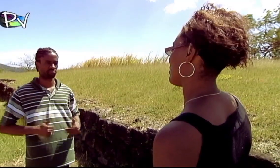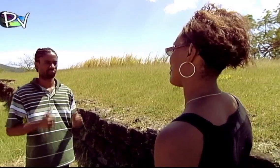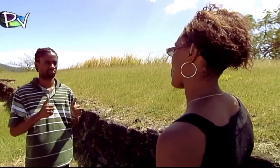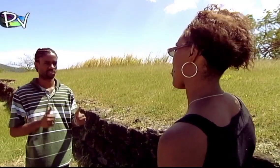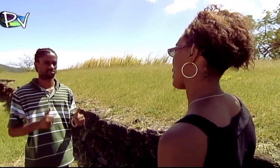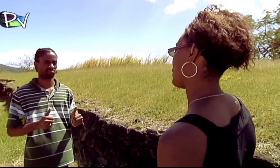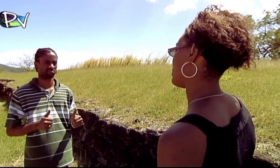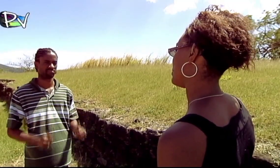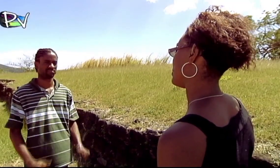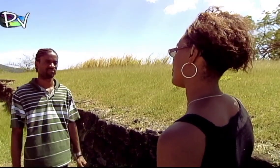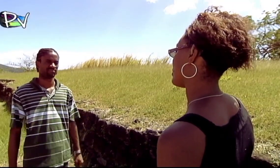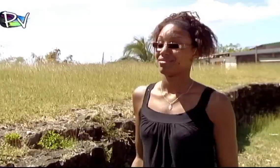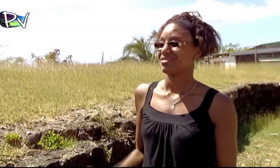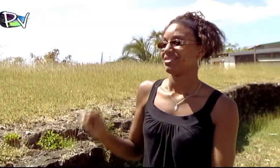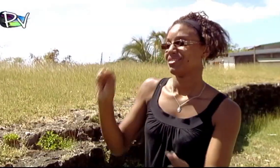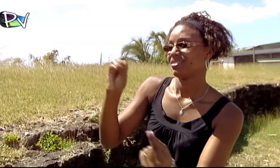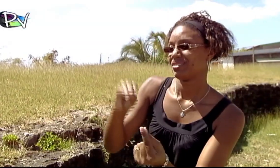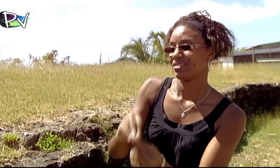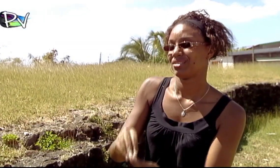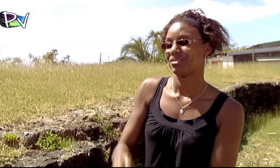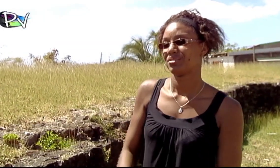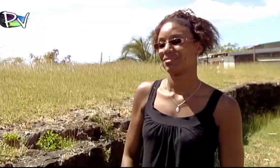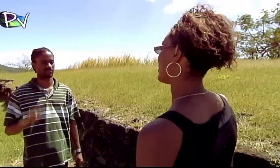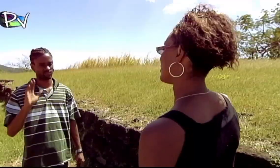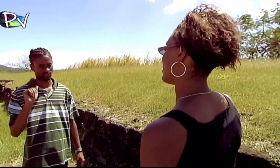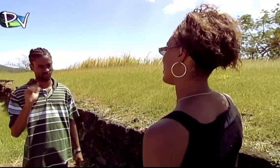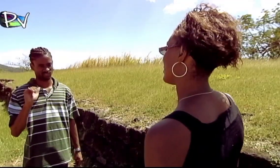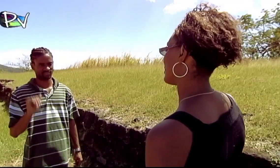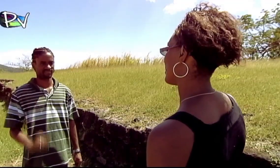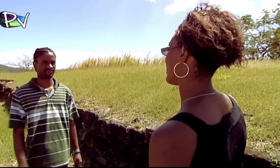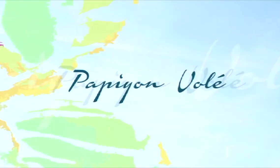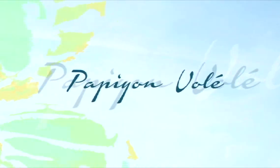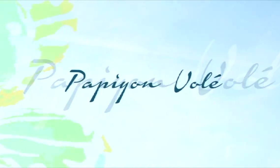Cela me ferait du bien. Je te rejoins. Au revoir.